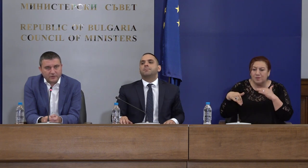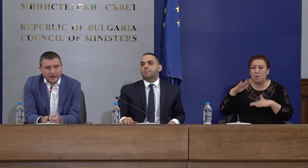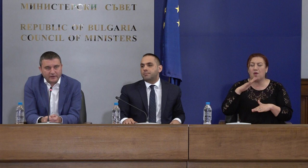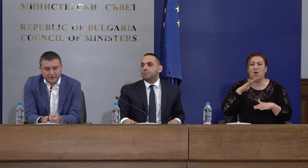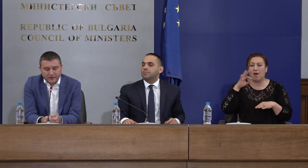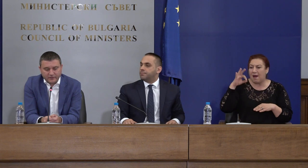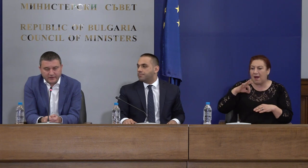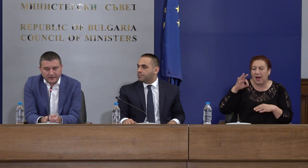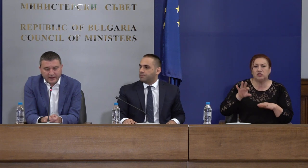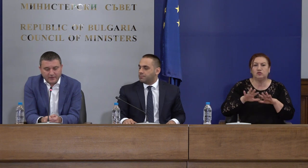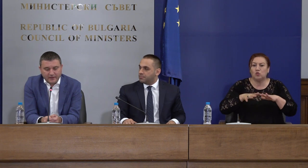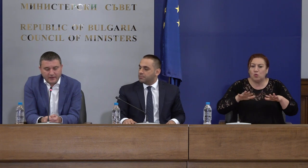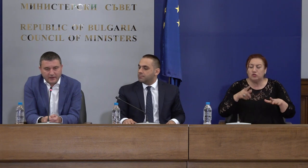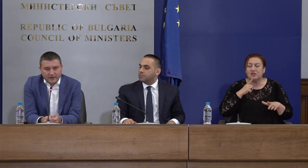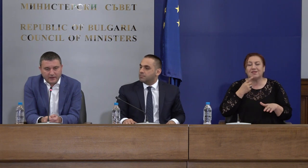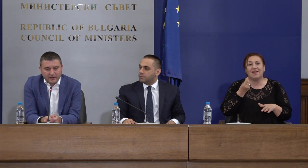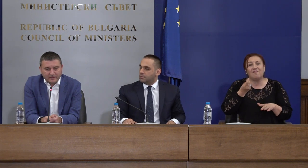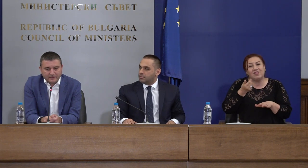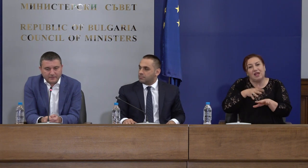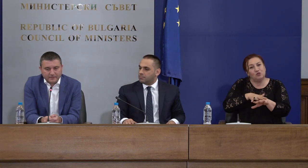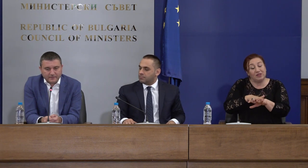още по-качествено състояние на финансовата система.